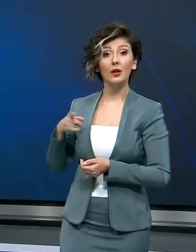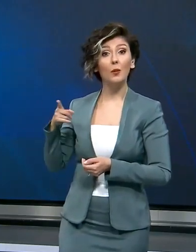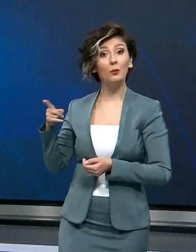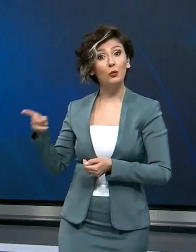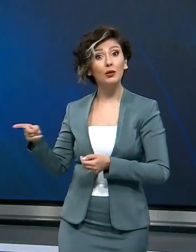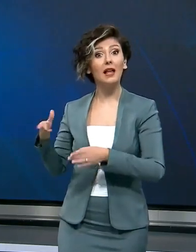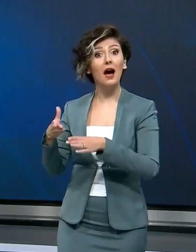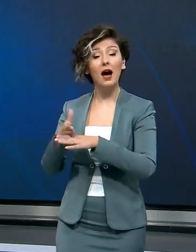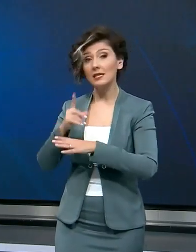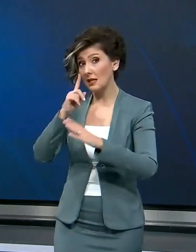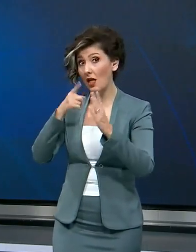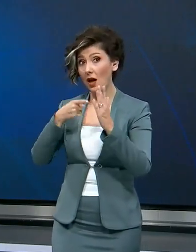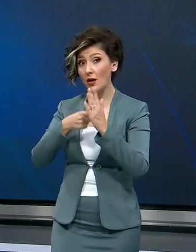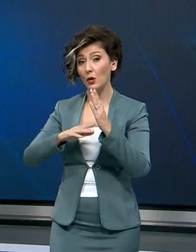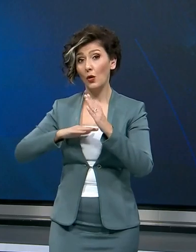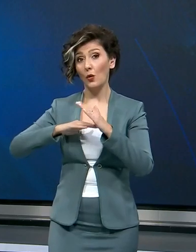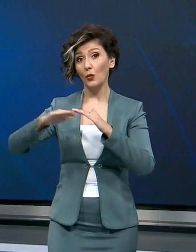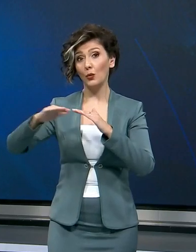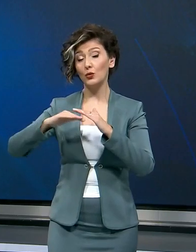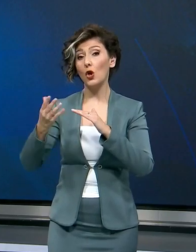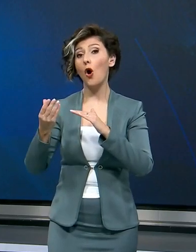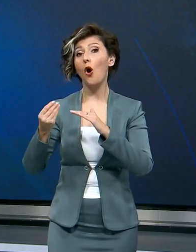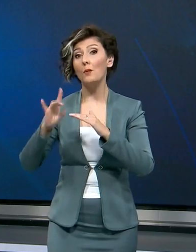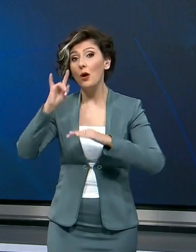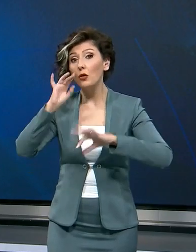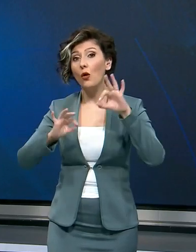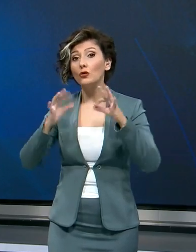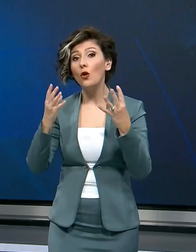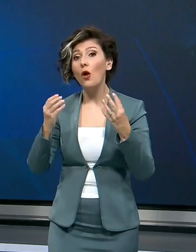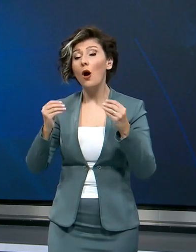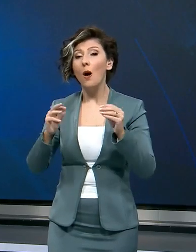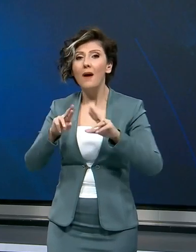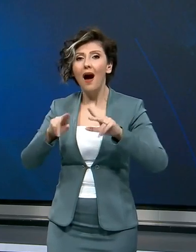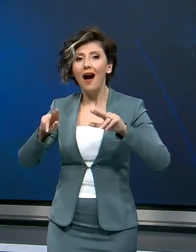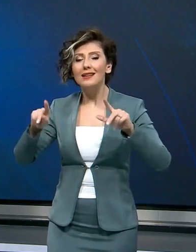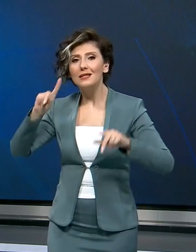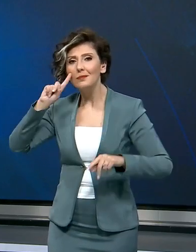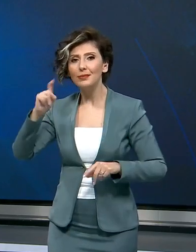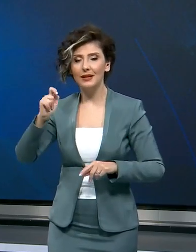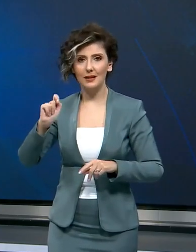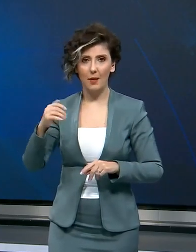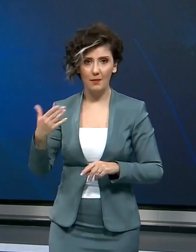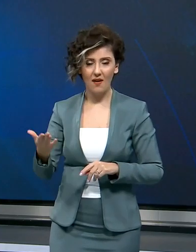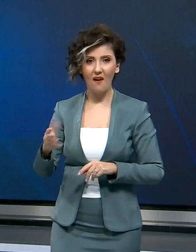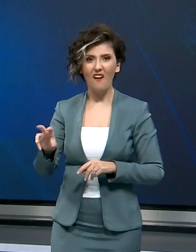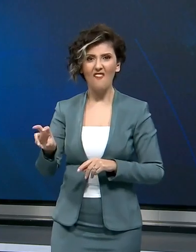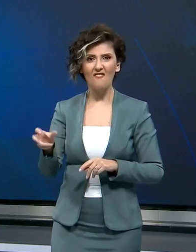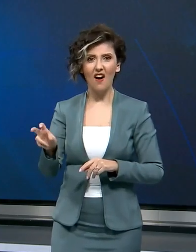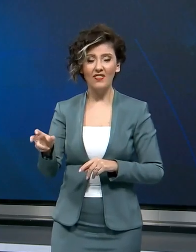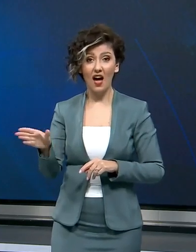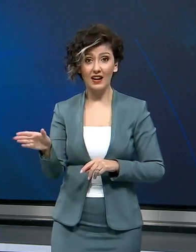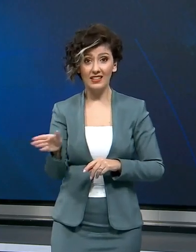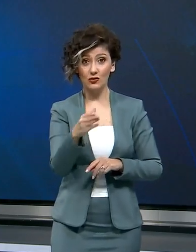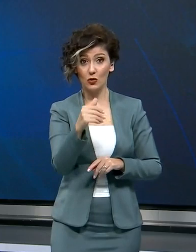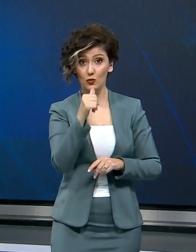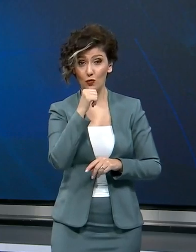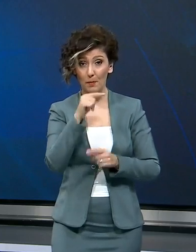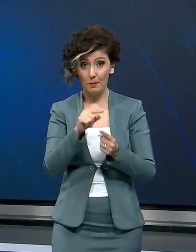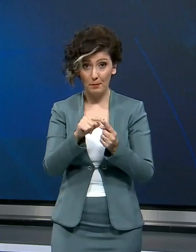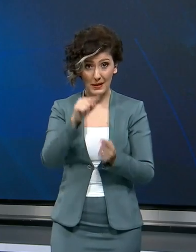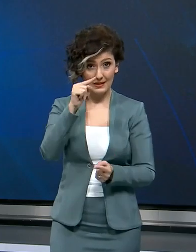Buradaki asıl amacımız yüzeye çıkmayan, kontrol edemediğimiz arızaların tespitini yapmak. Vanadan geçen su miktarı